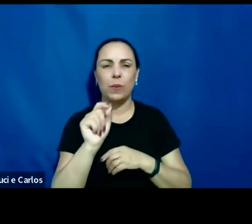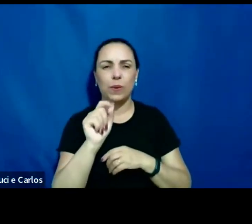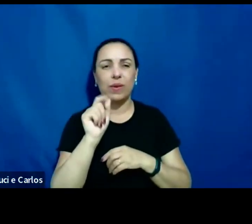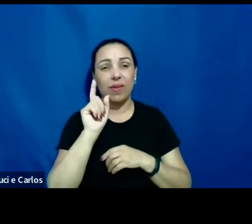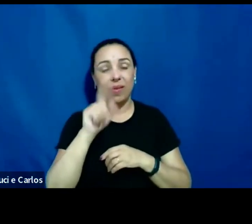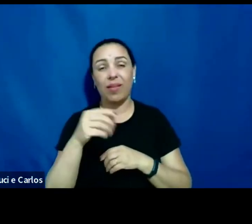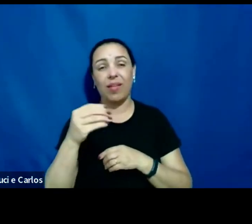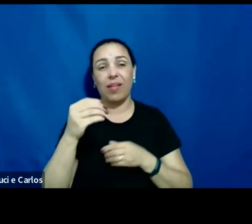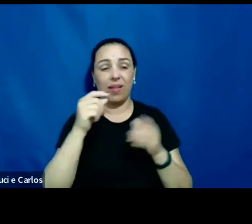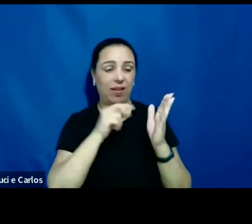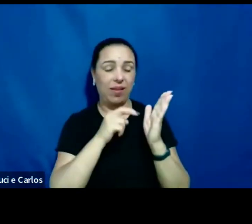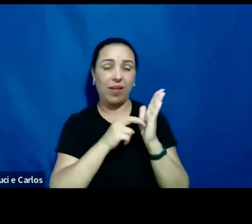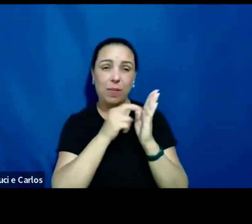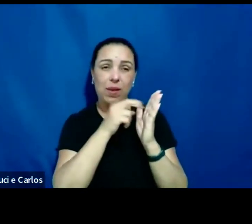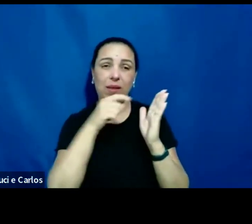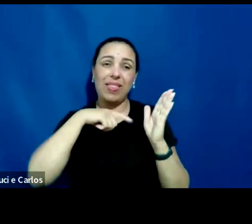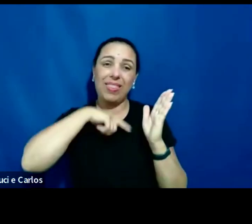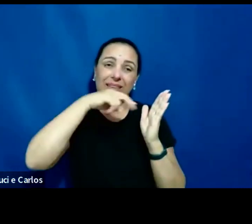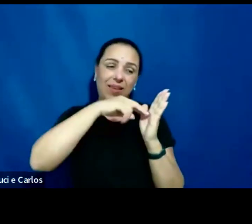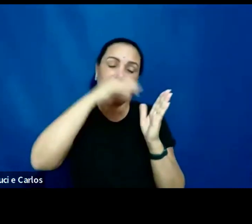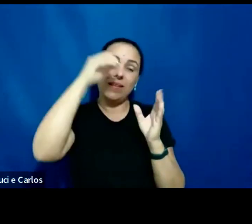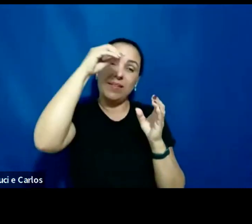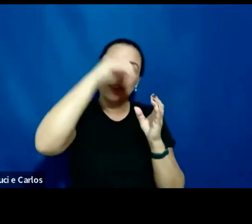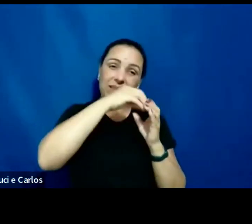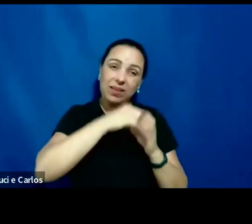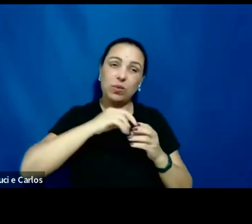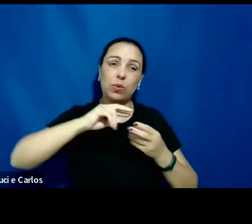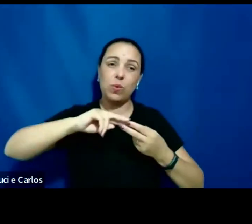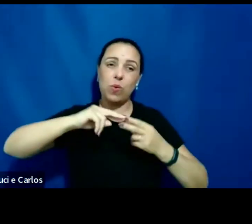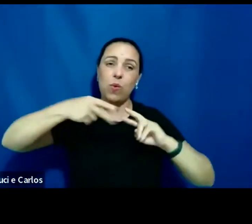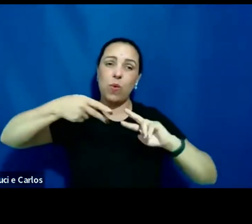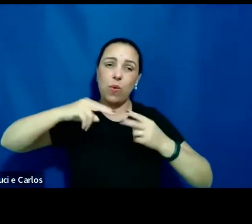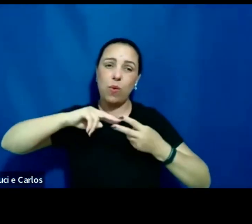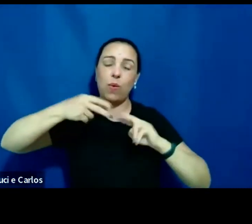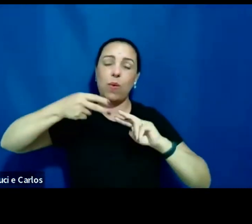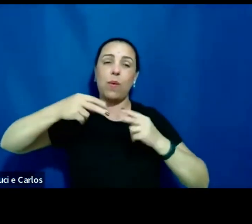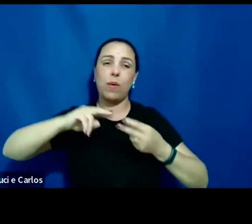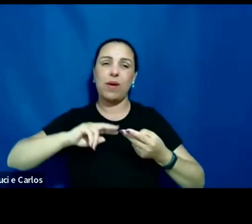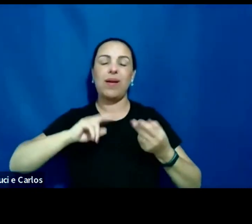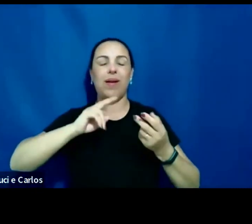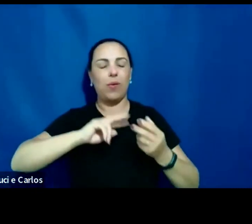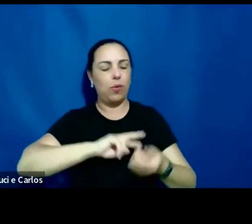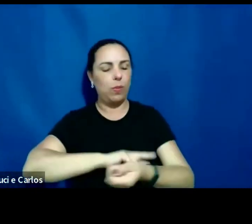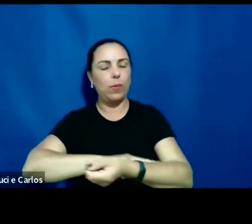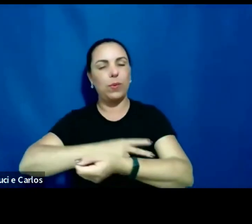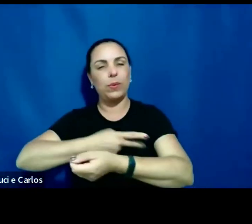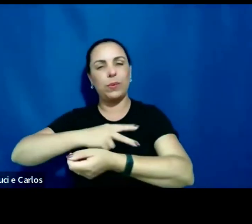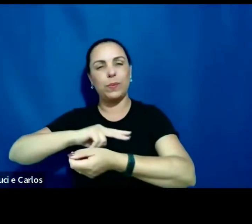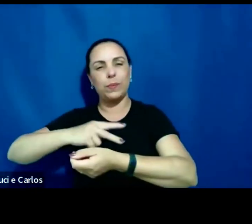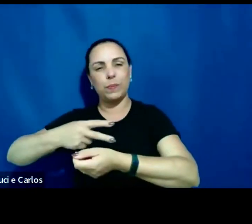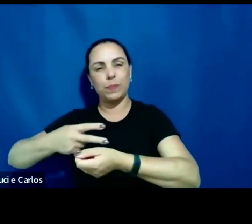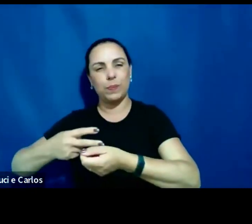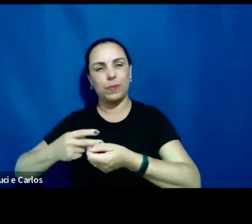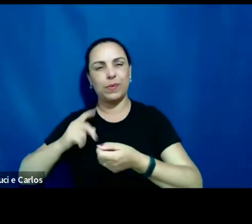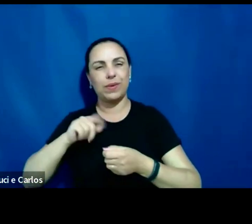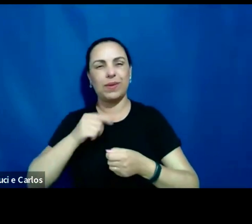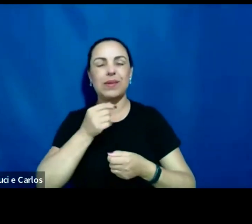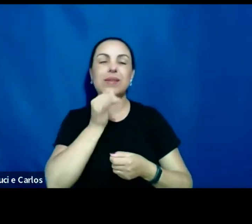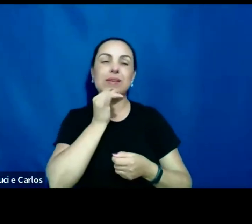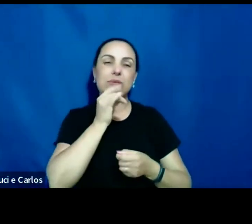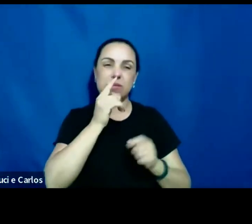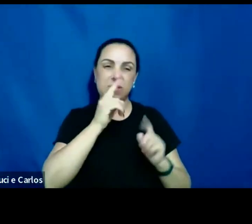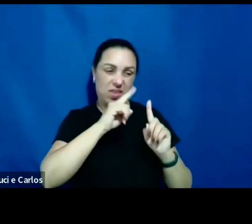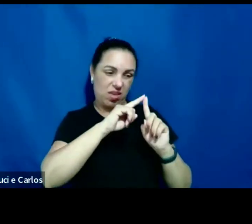hormônio. Ou seja, é um hormônio sintético que inibe de você ovular, para você não